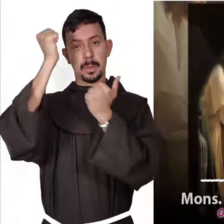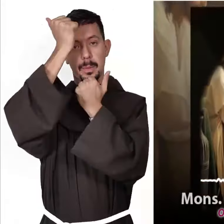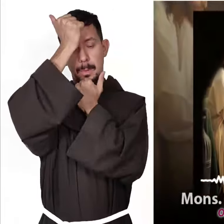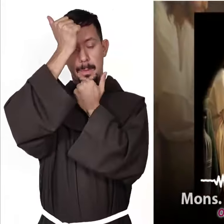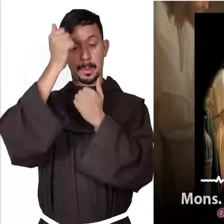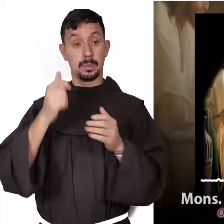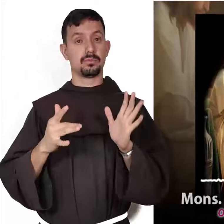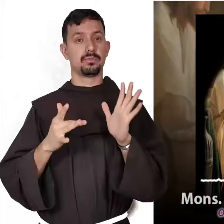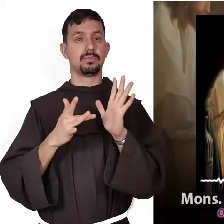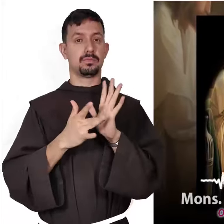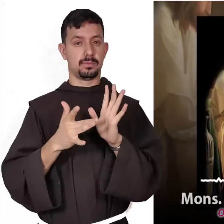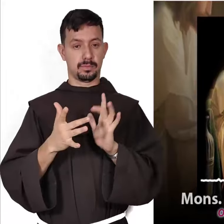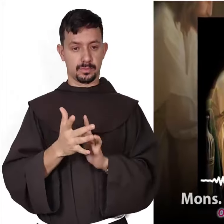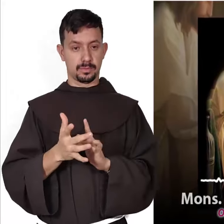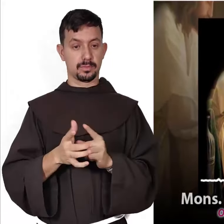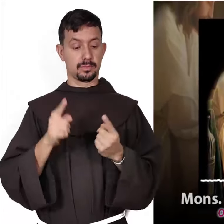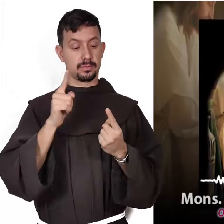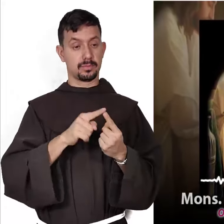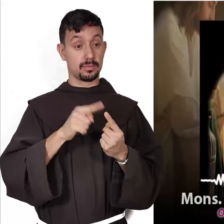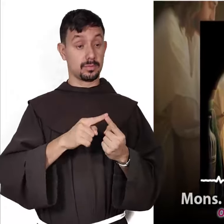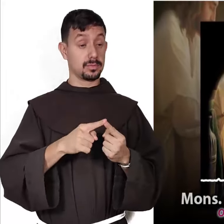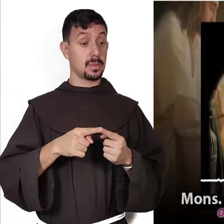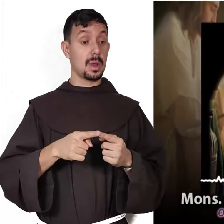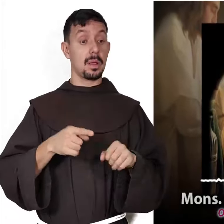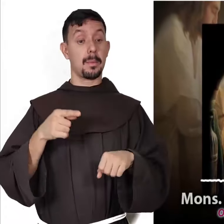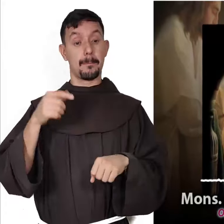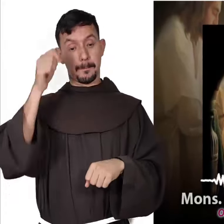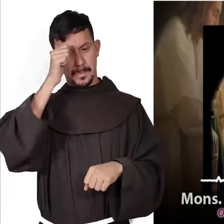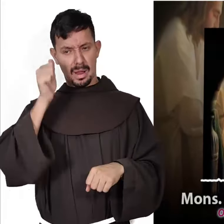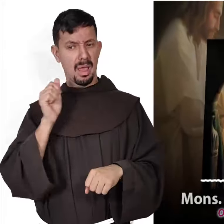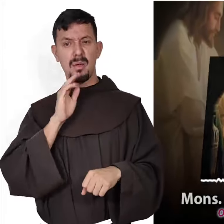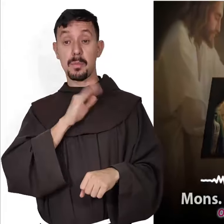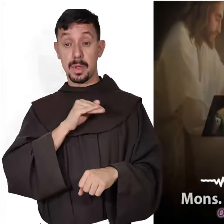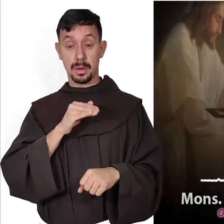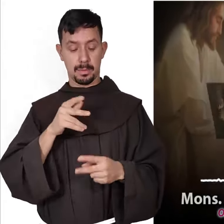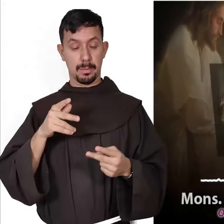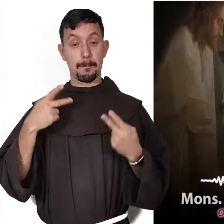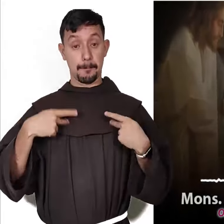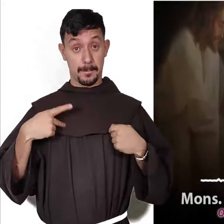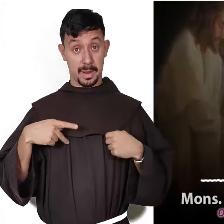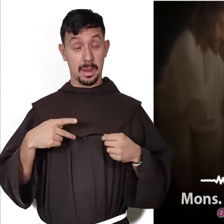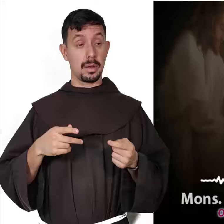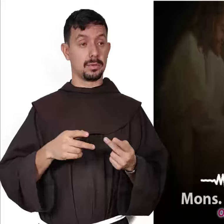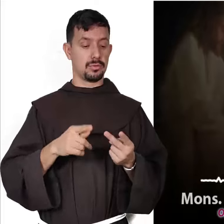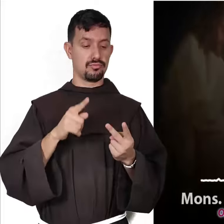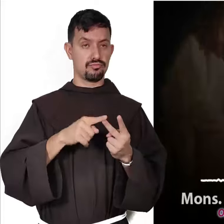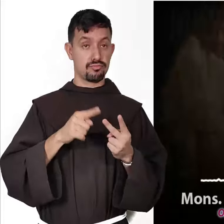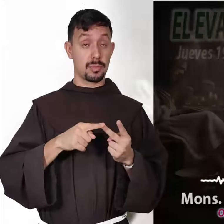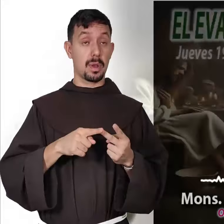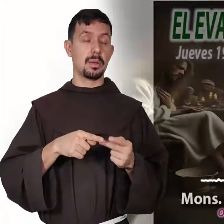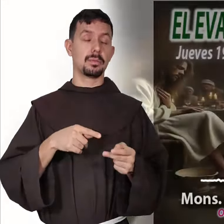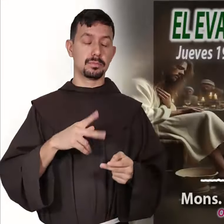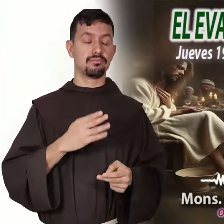conversión. Dos actitudes de Jesús: condena el pecado, nunca el pecador.